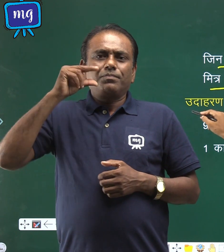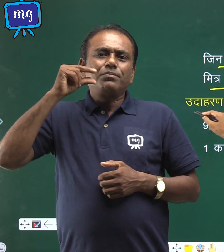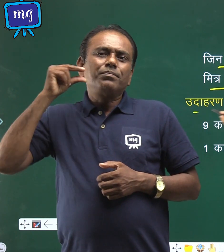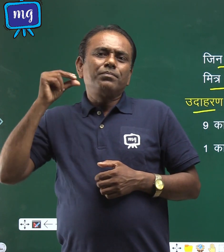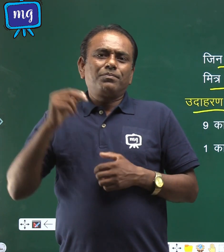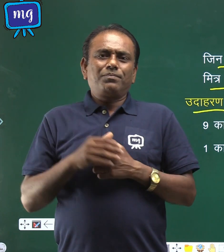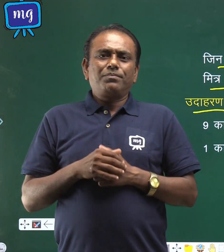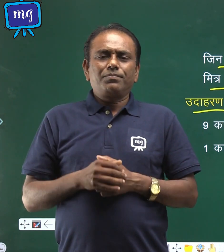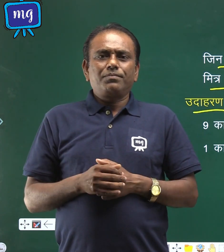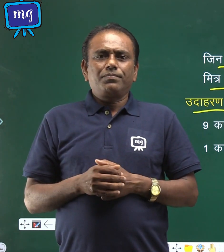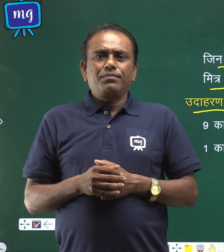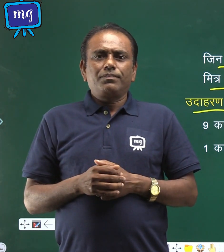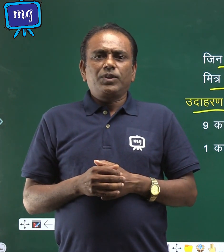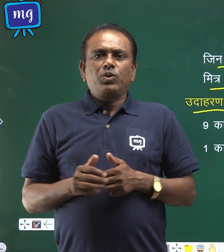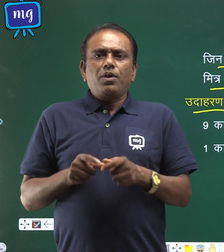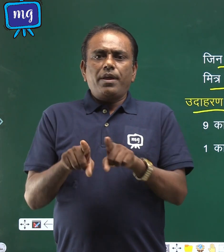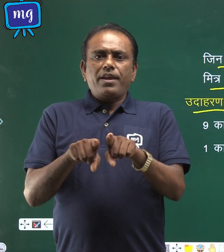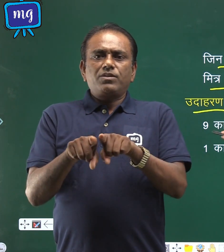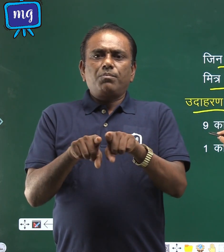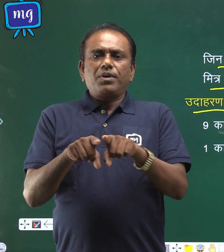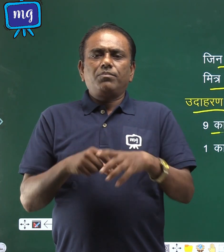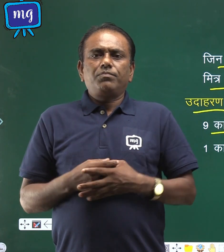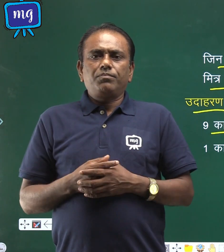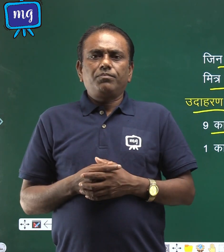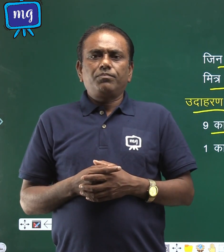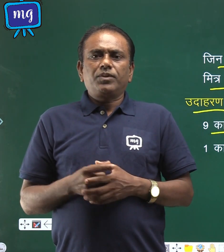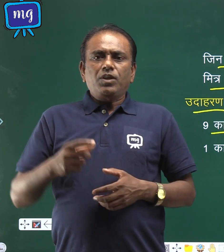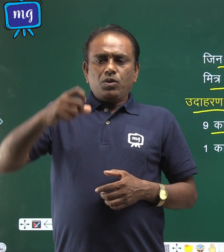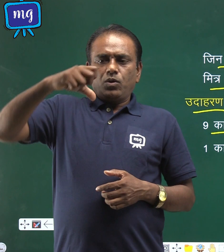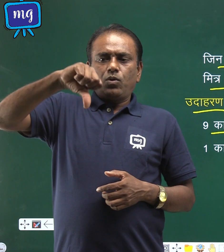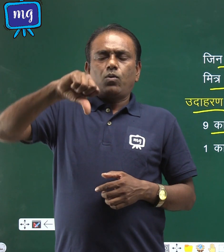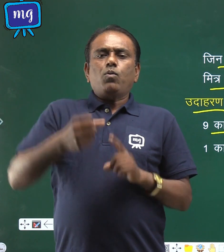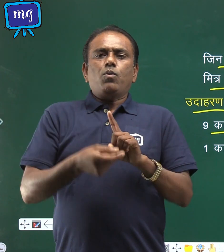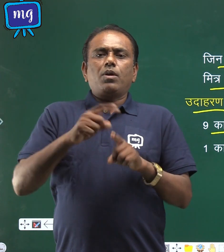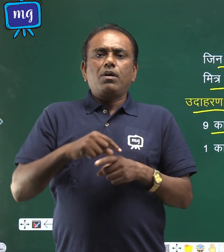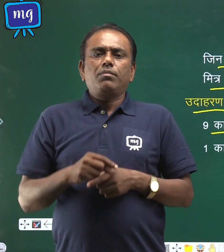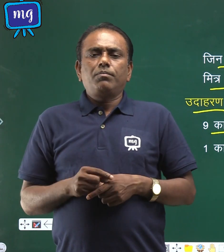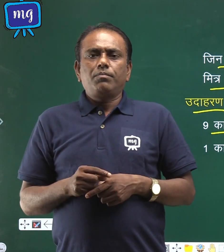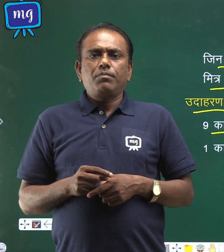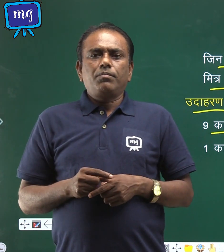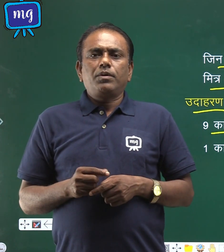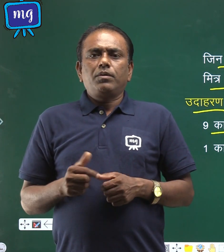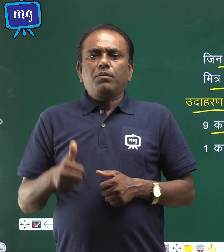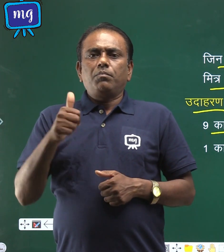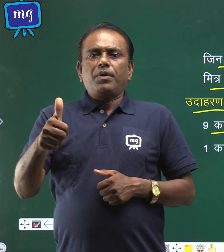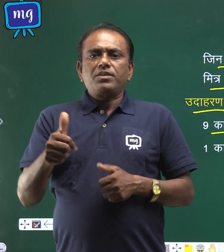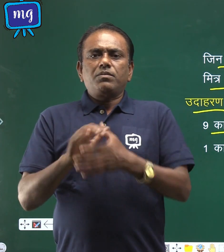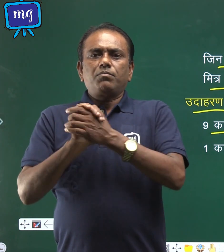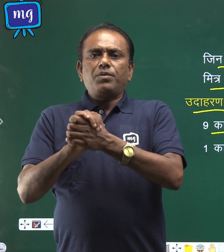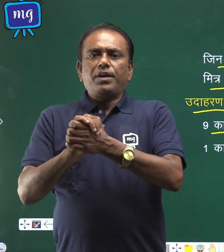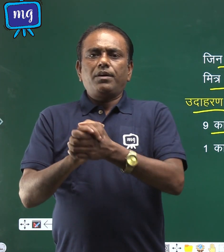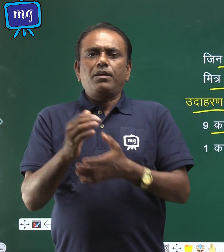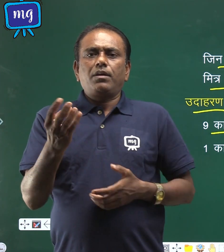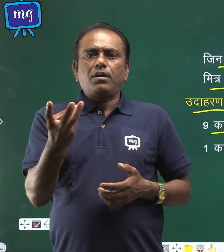कहलाते हैं। उदाहरण, 9 का परम मित्र अंक